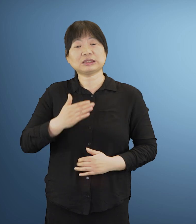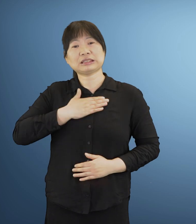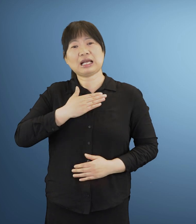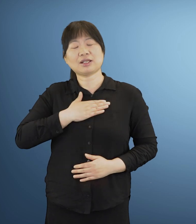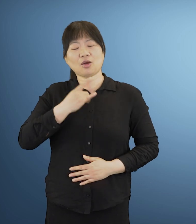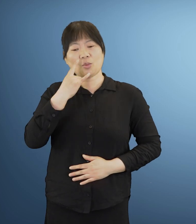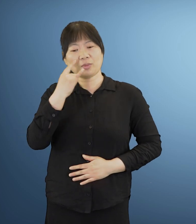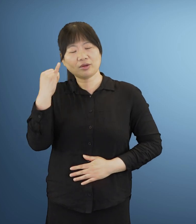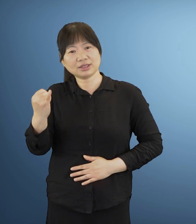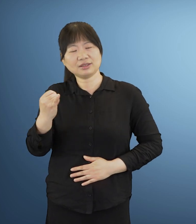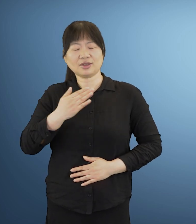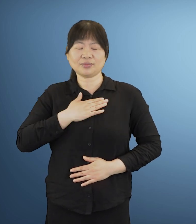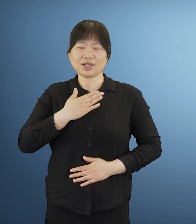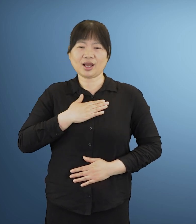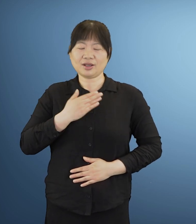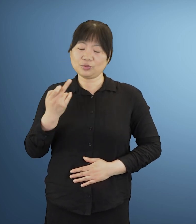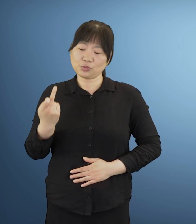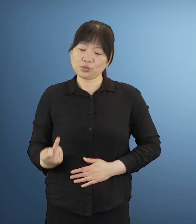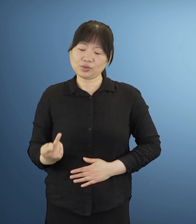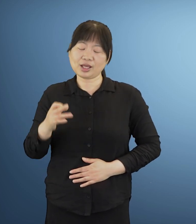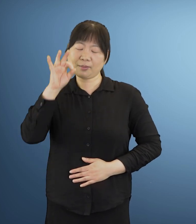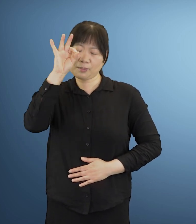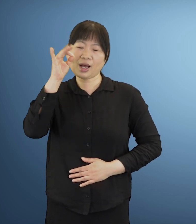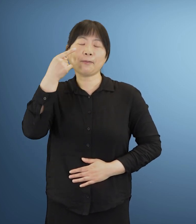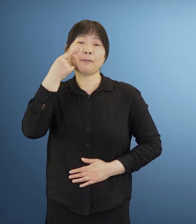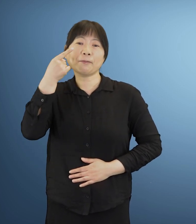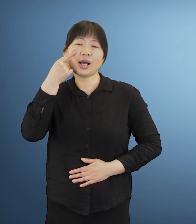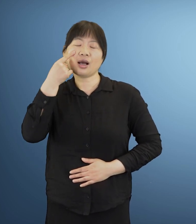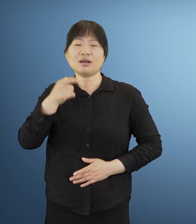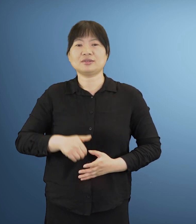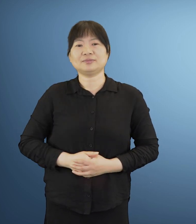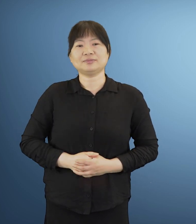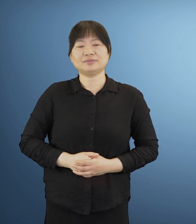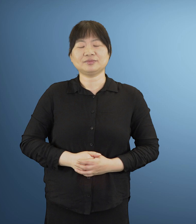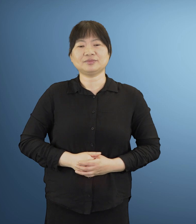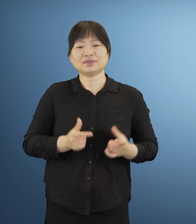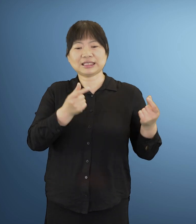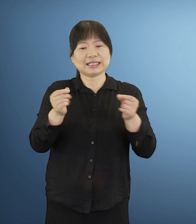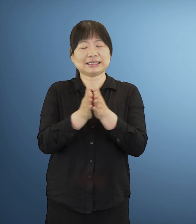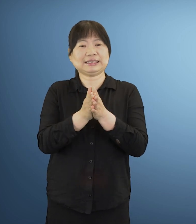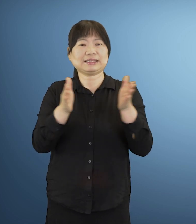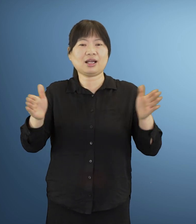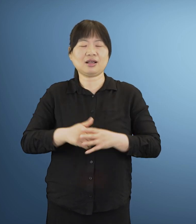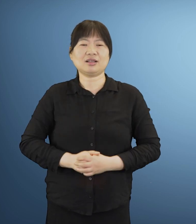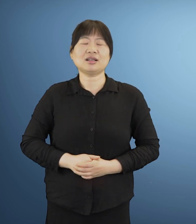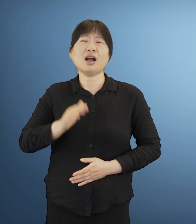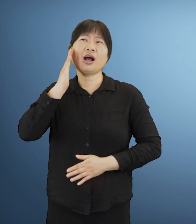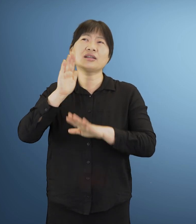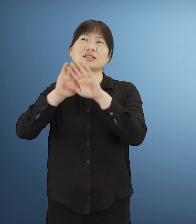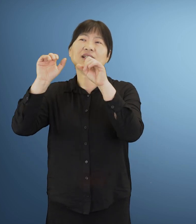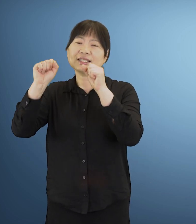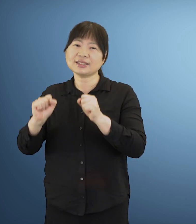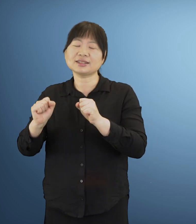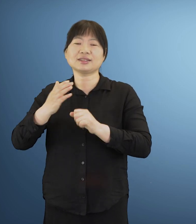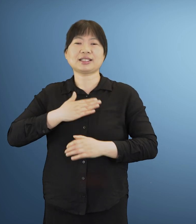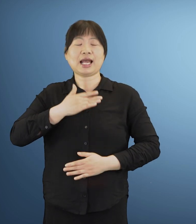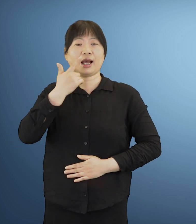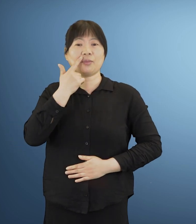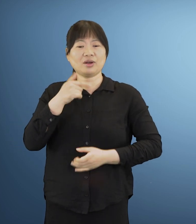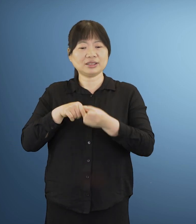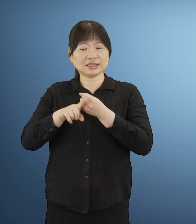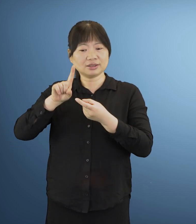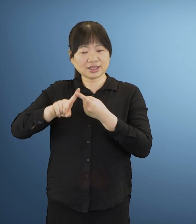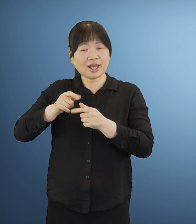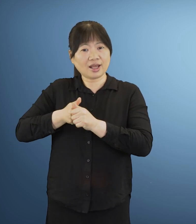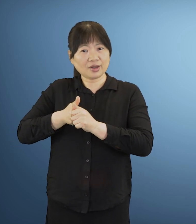나의 어머니와 나의 동생들을 보라. 다 같이 시작. 누구든지 하늘에 계신 내 아버지의 뜻대로